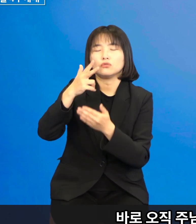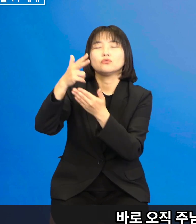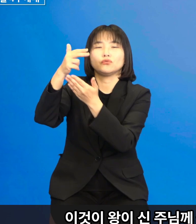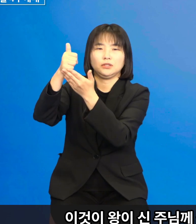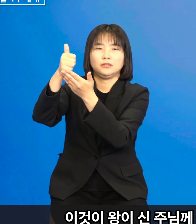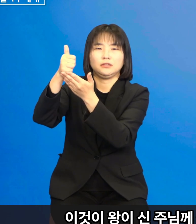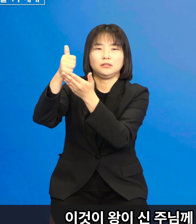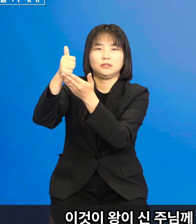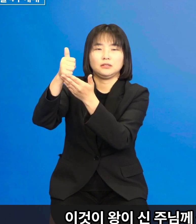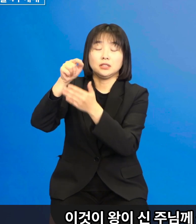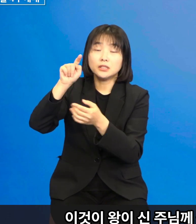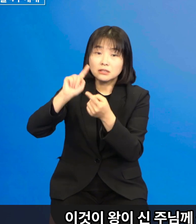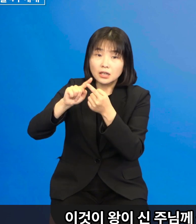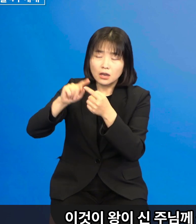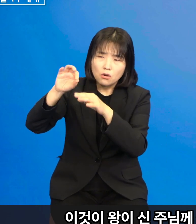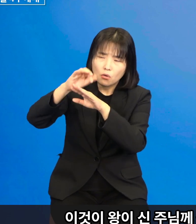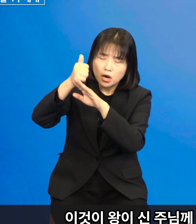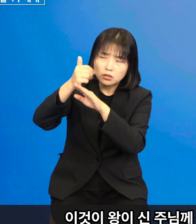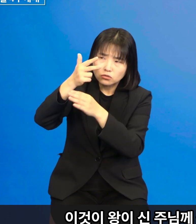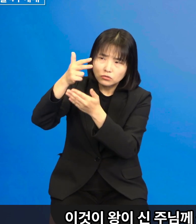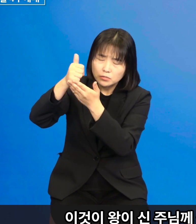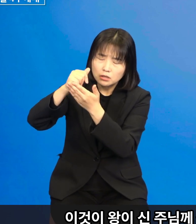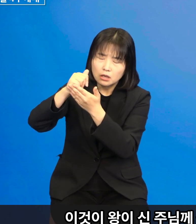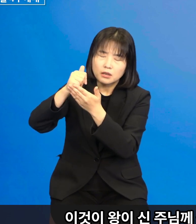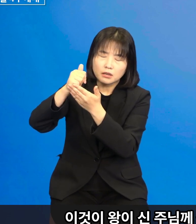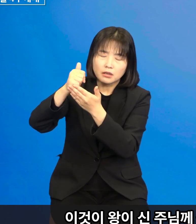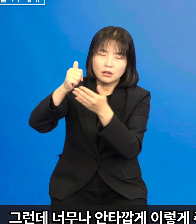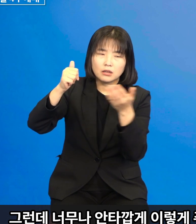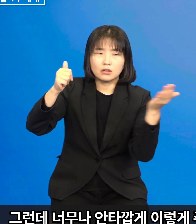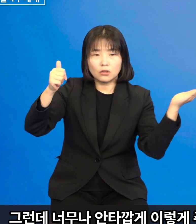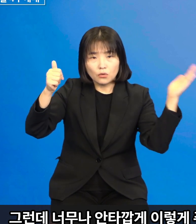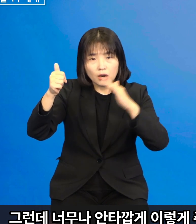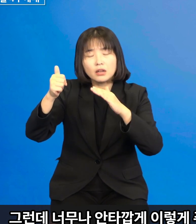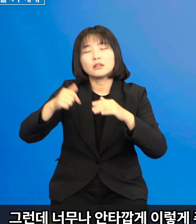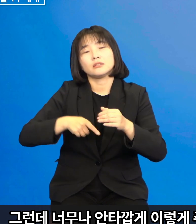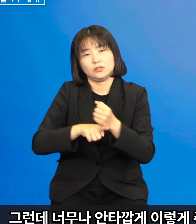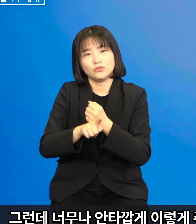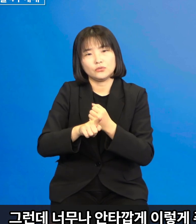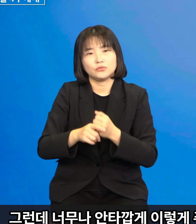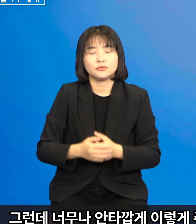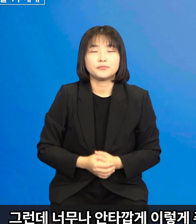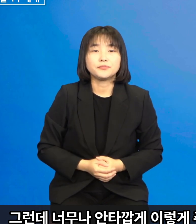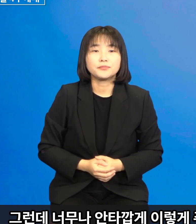믿습니다. 이것이 왕이신 주님께 돌아가야 되는 이유인 것이죠. 그런데